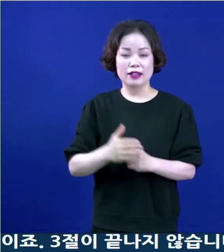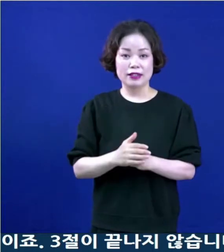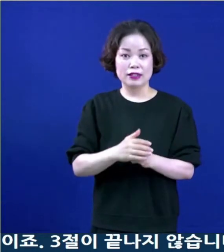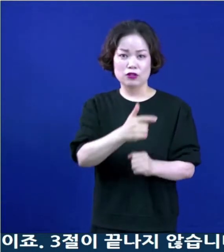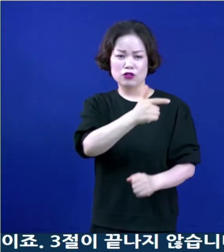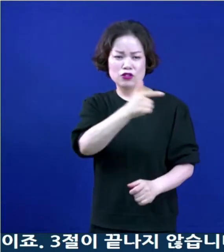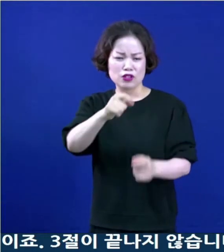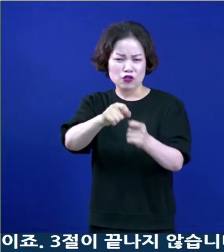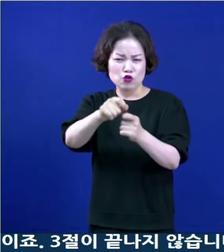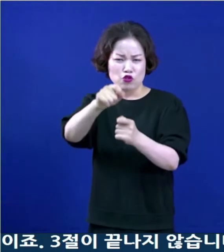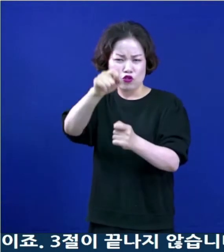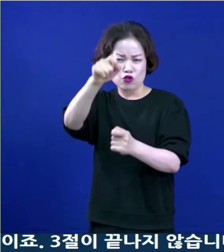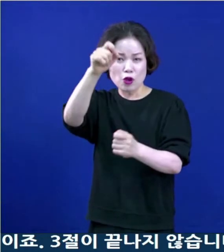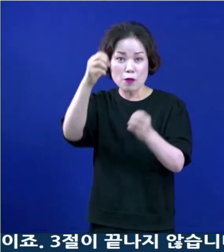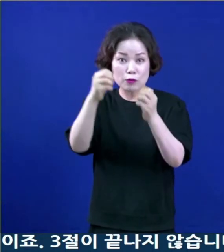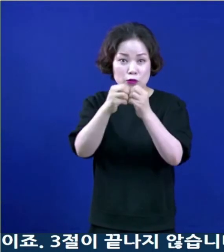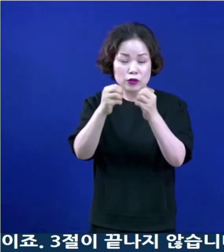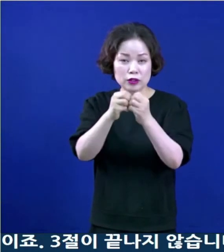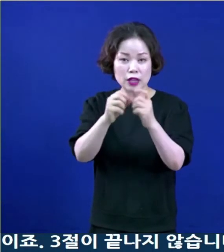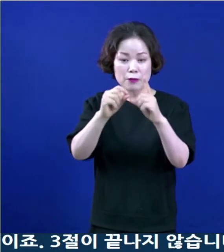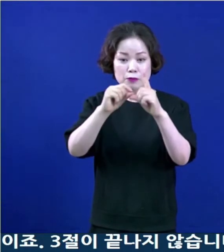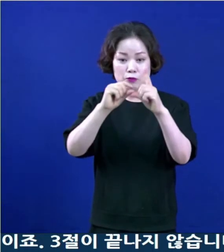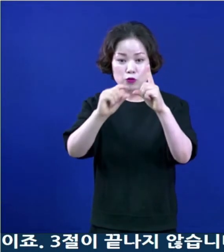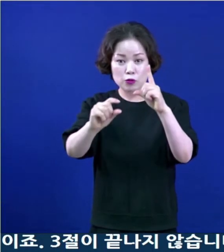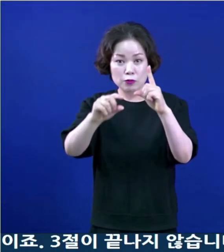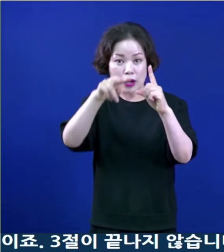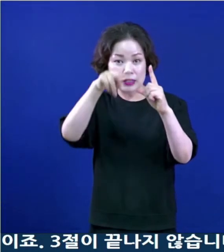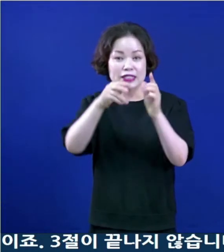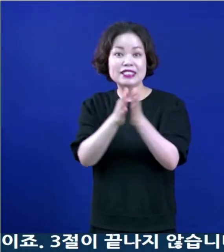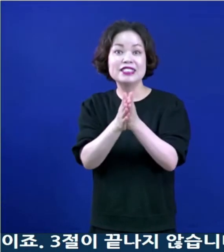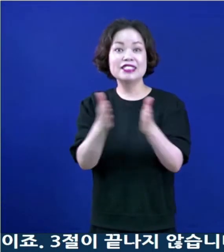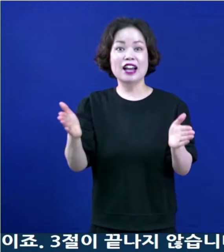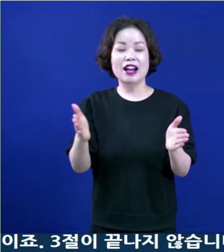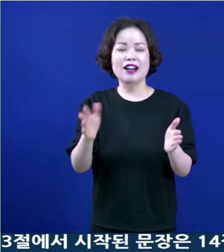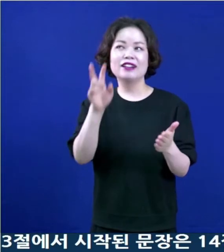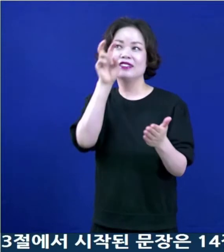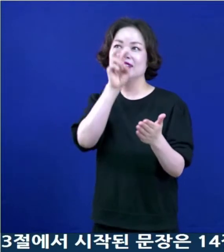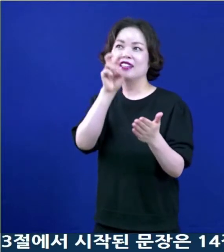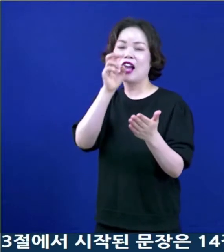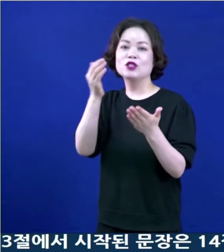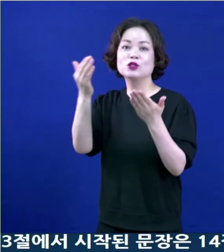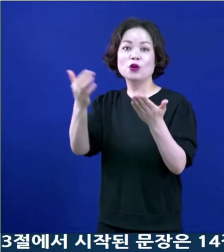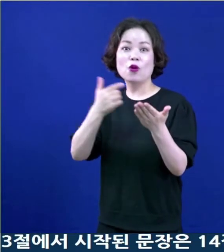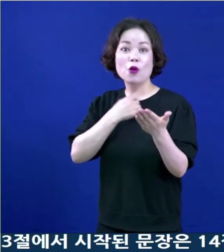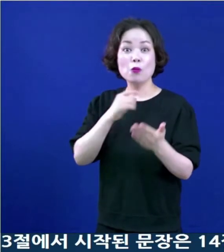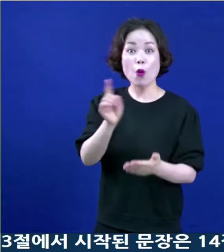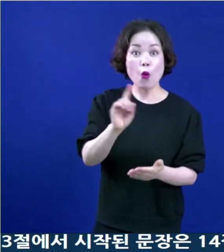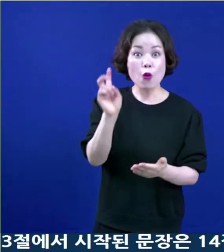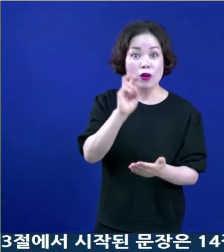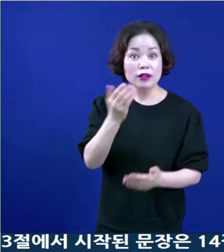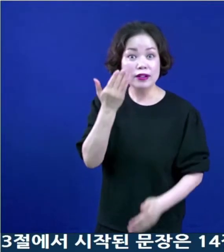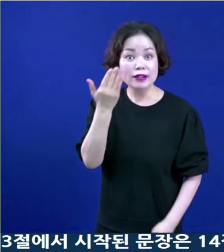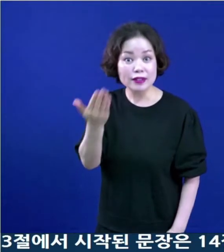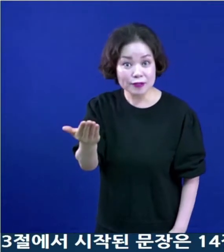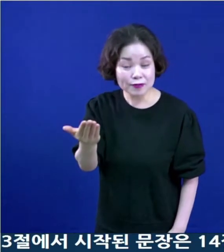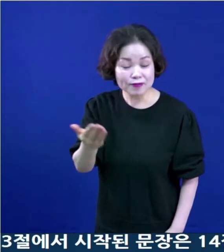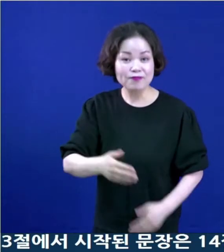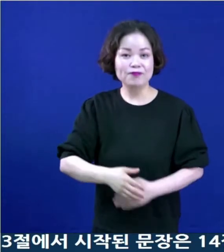긴 문장입니다. 그 중에 한 부분만 읽었는데 시작 부분이 찬송하리로다. 무엇을 찬송하느냐 보시기